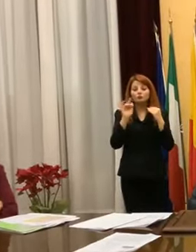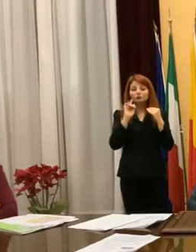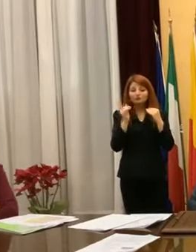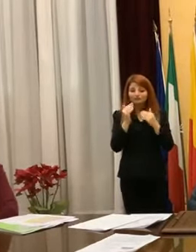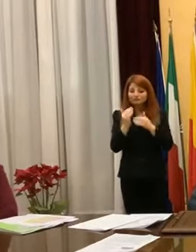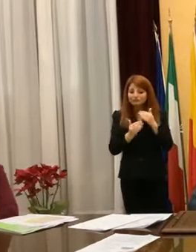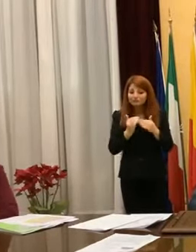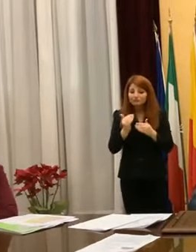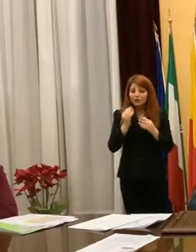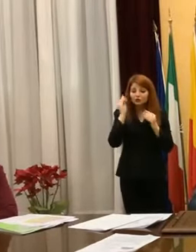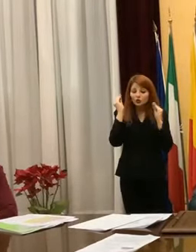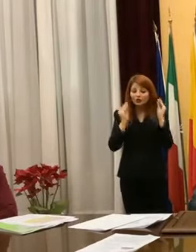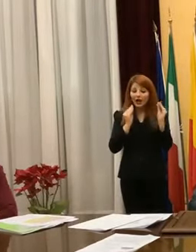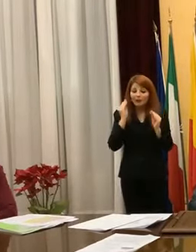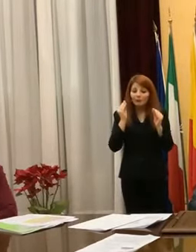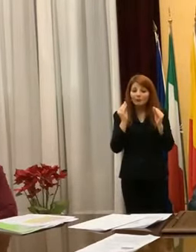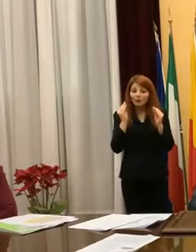ora